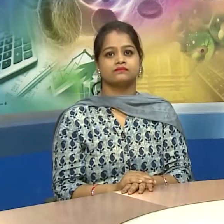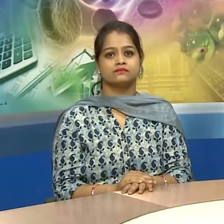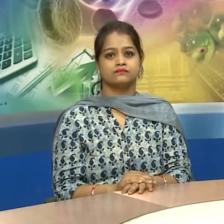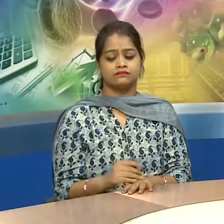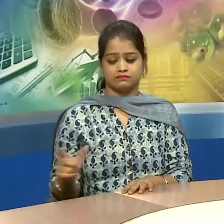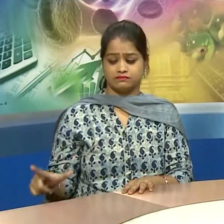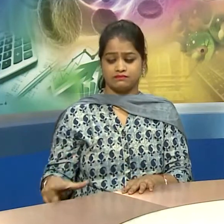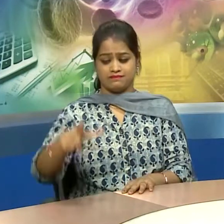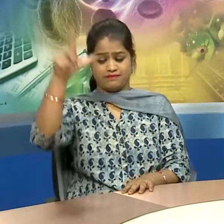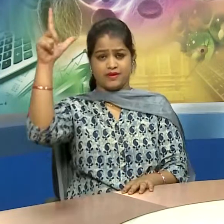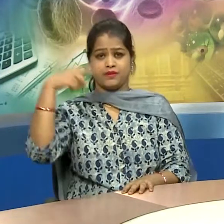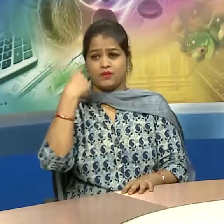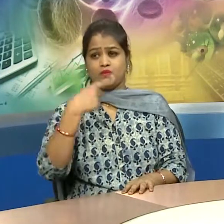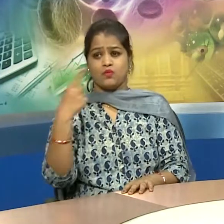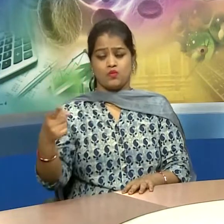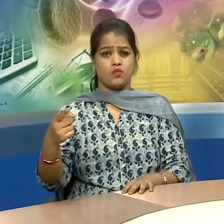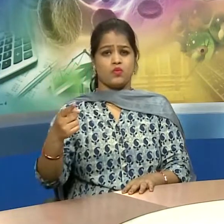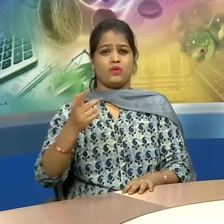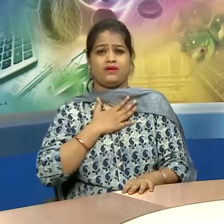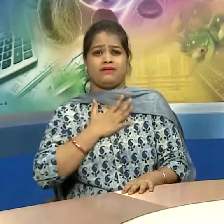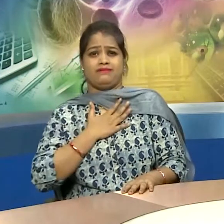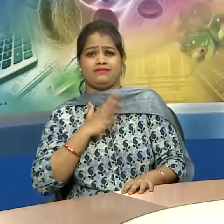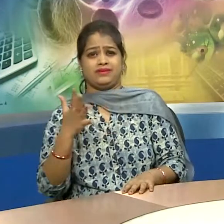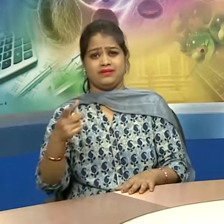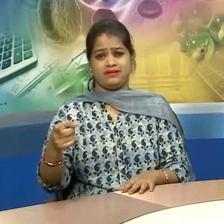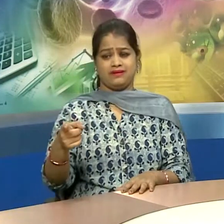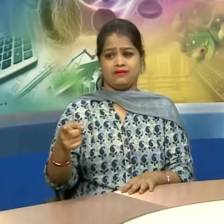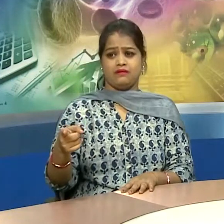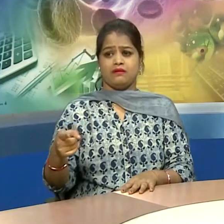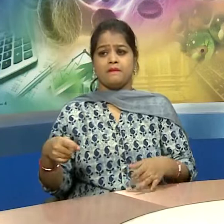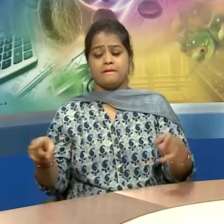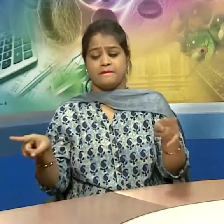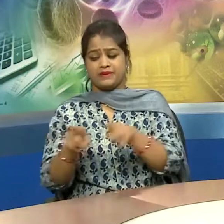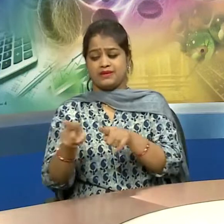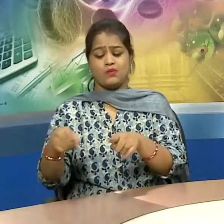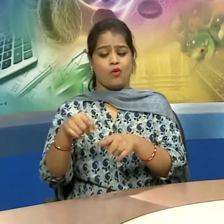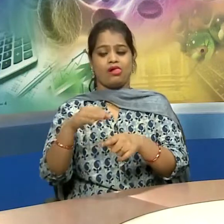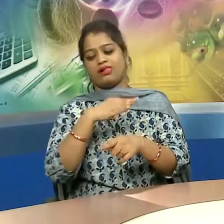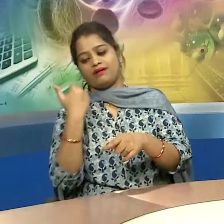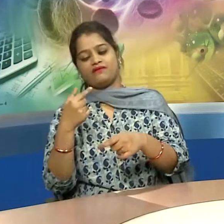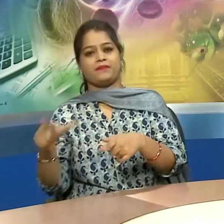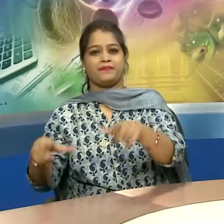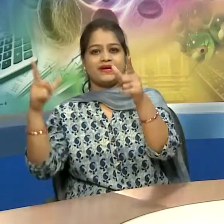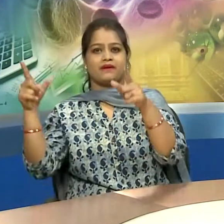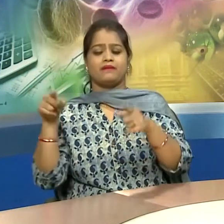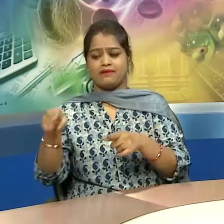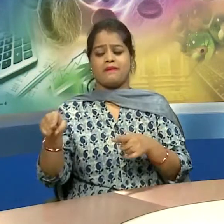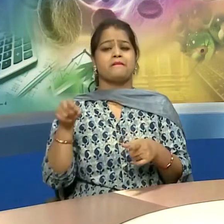बांस के हरे भरे पेड़ और ठूंठ के माध्यम से लेखक क्या कहना चाहता है?